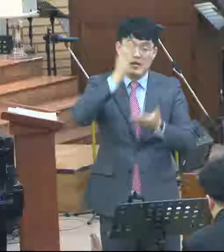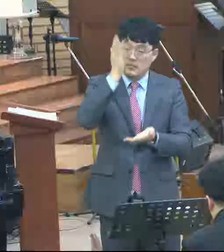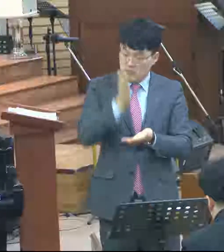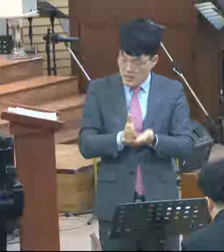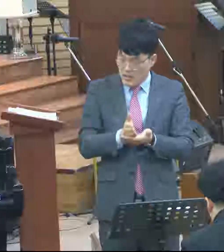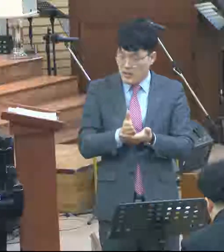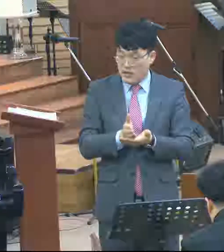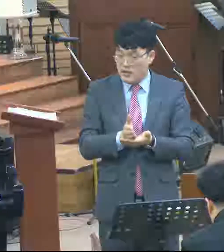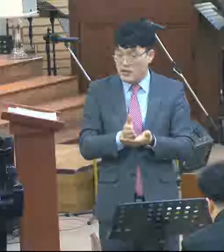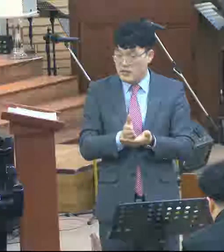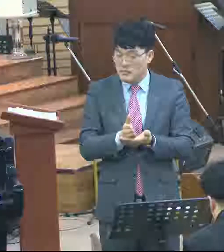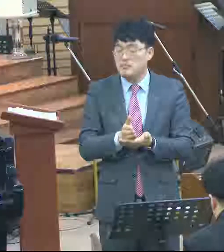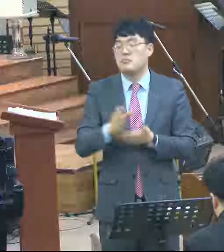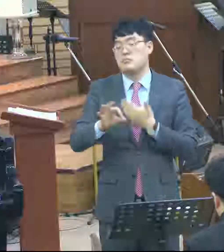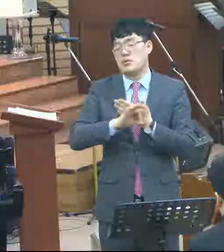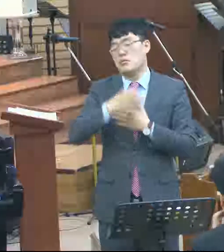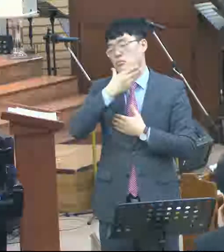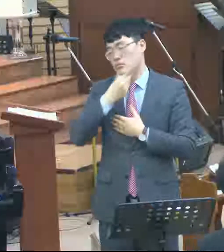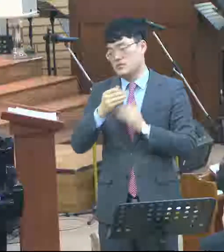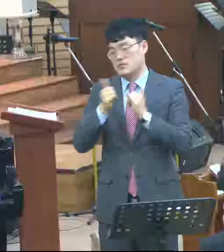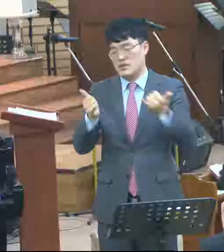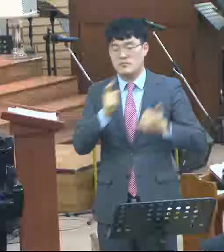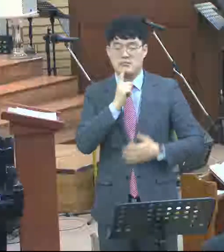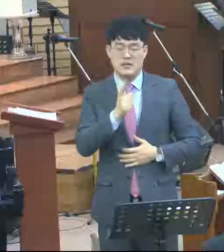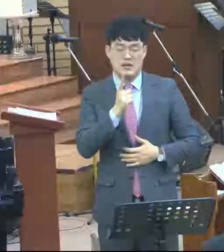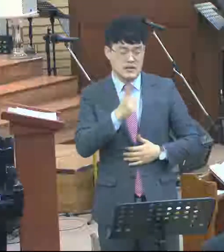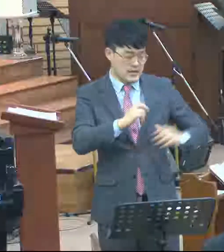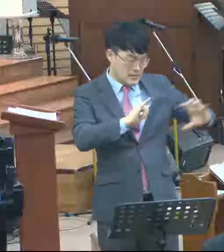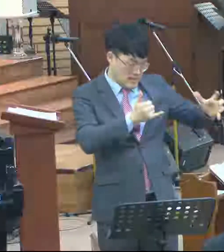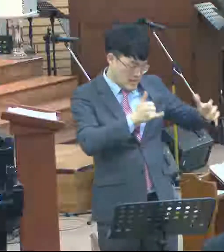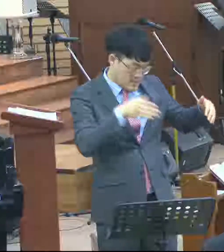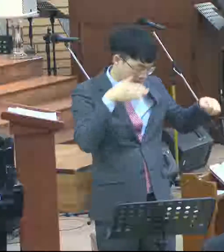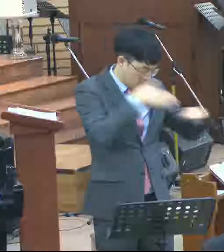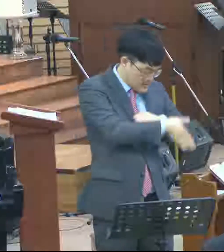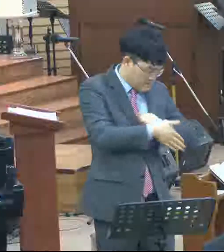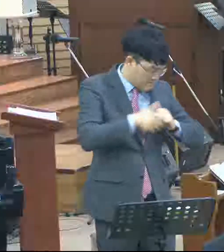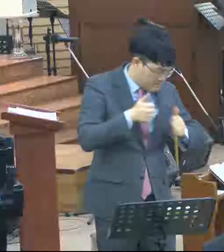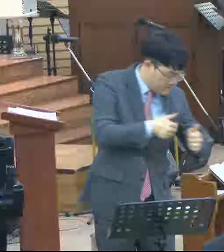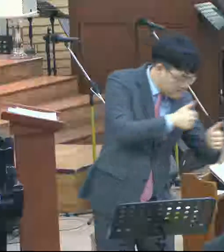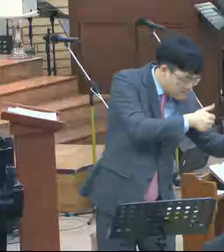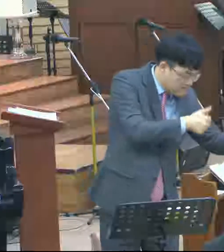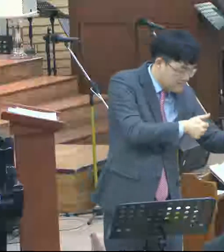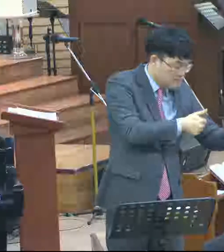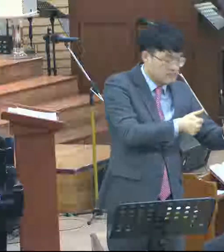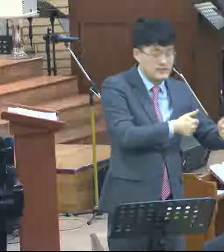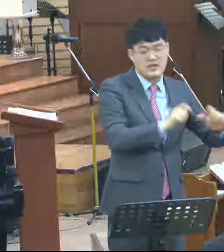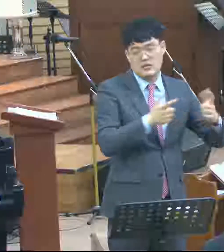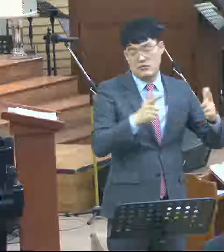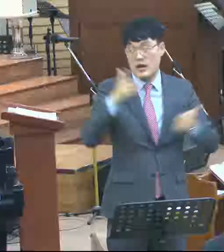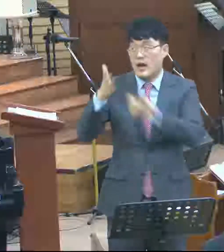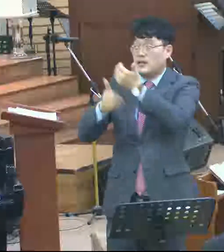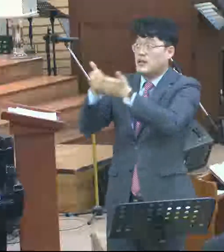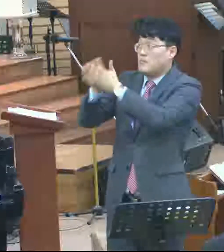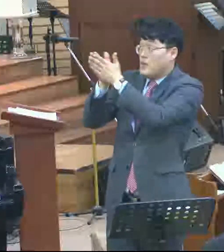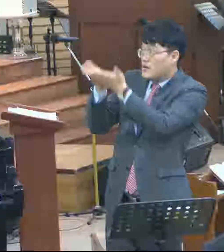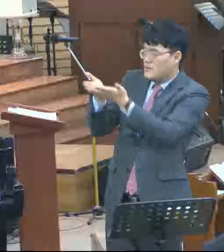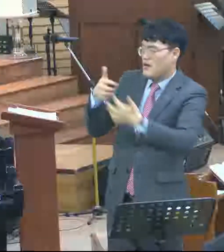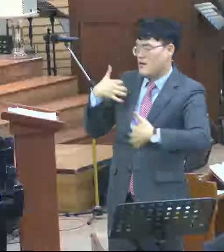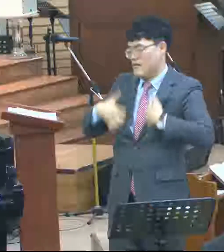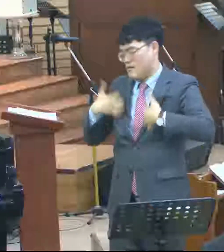선택에 있어서 세상의 흐름을 따라가지 않고 하나님 말씀을 즐거워하고 그 말씀을 묵상하고